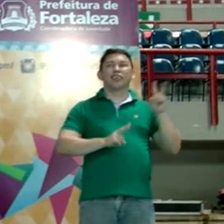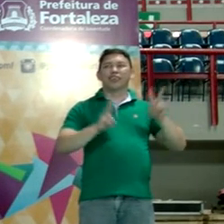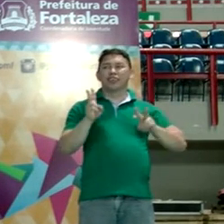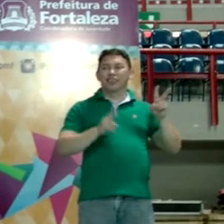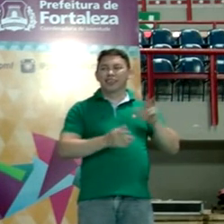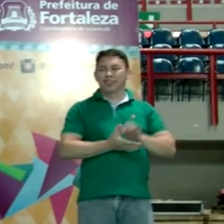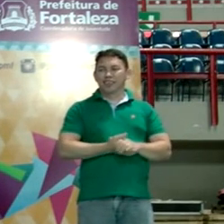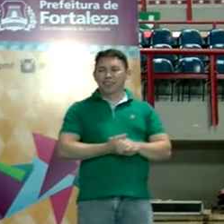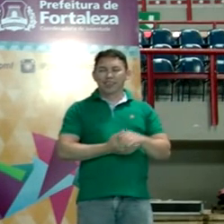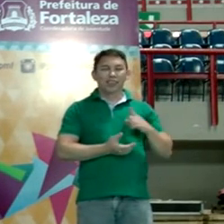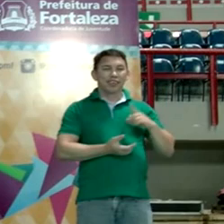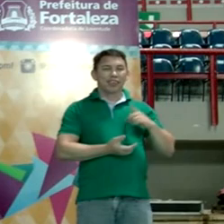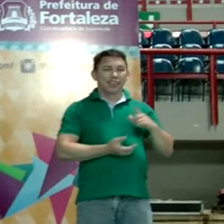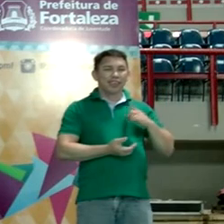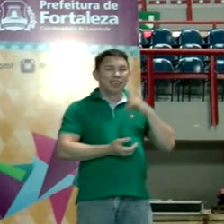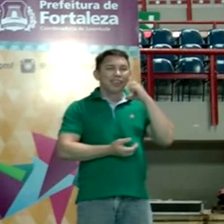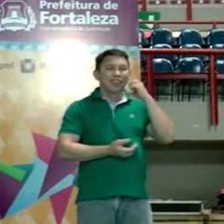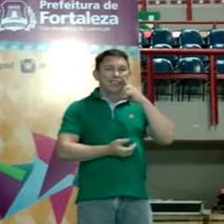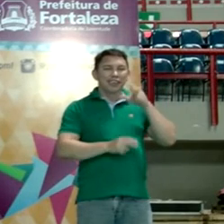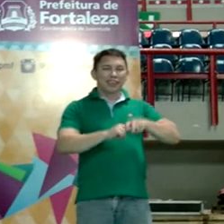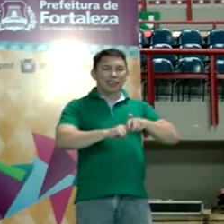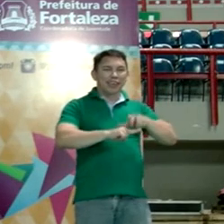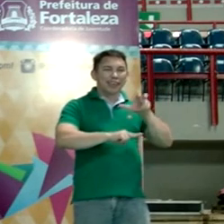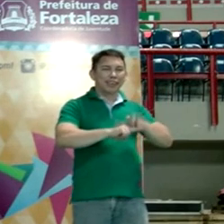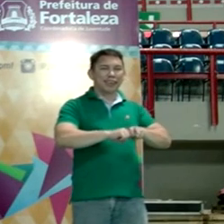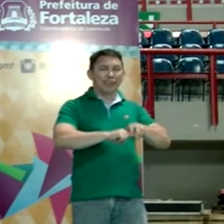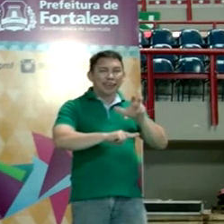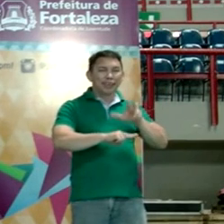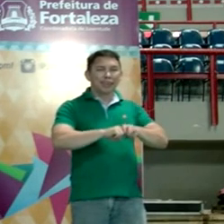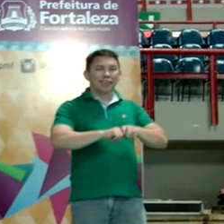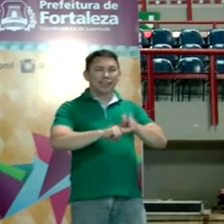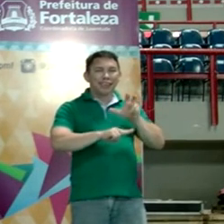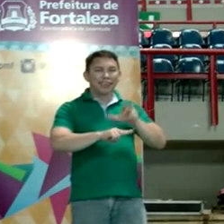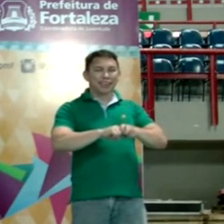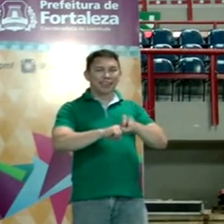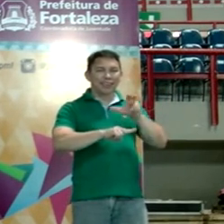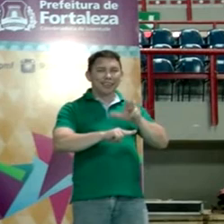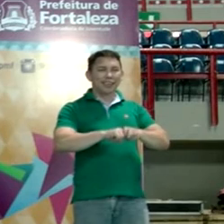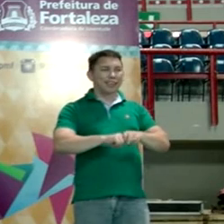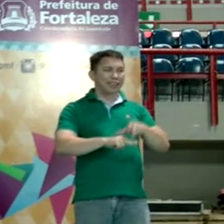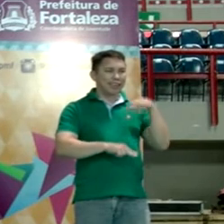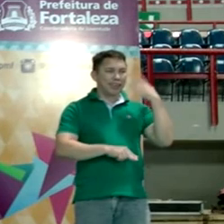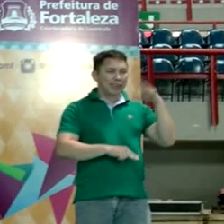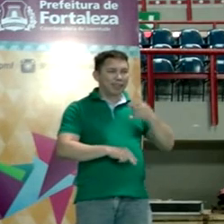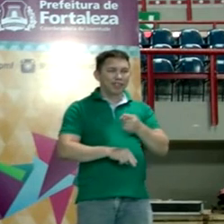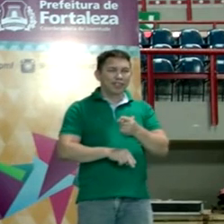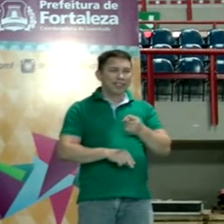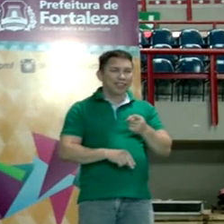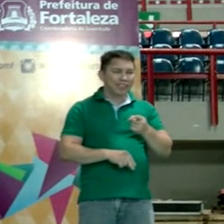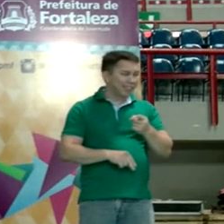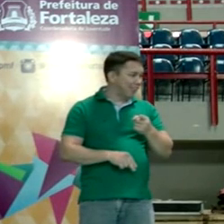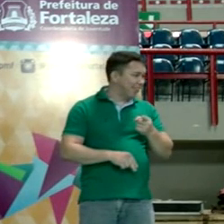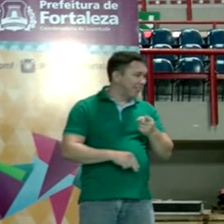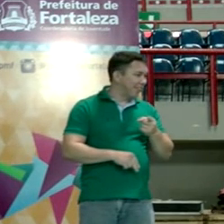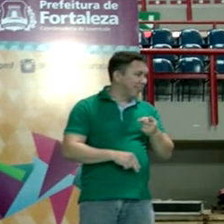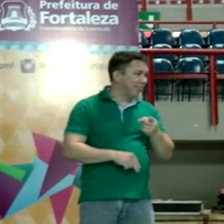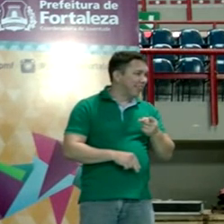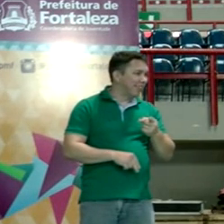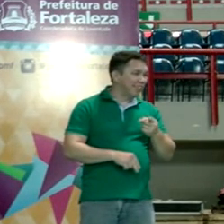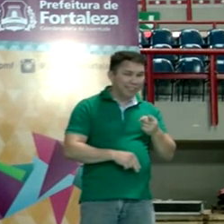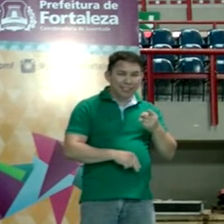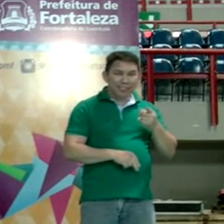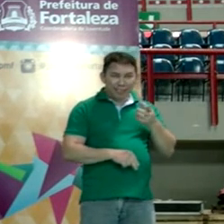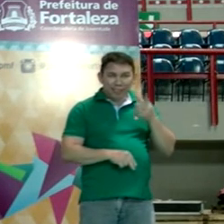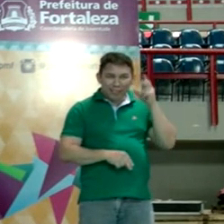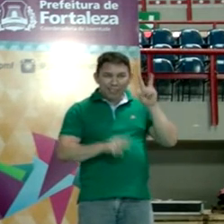ó. Senta, senta, senta, senta, senta, senta, senta, senta. É ou não é? Quem não ouviu essa